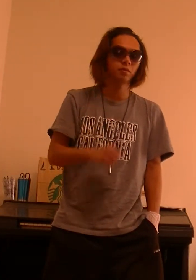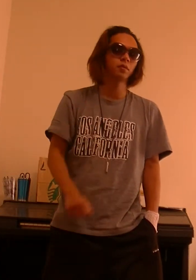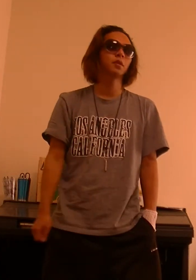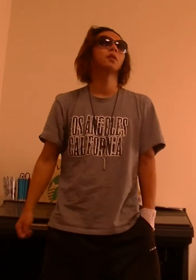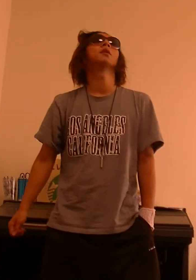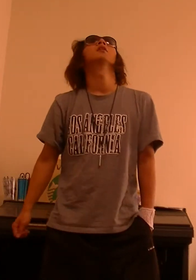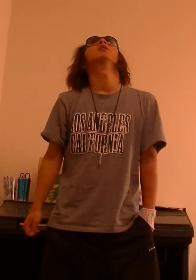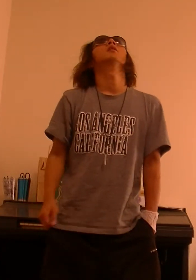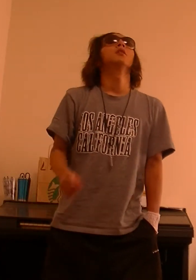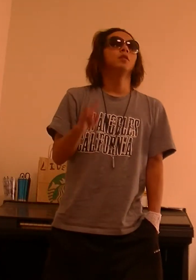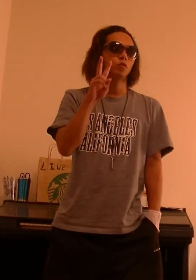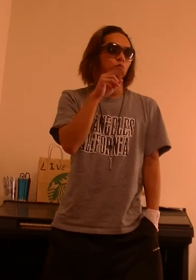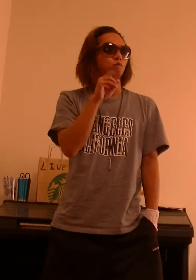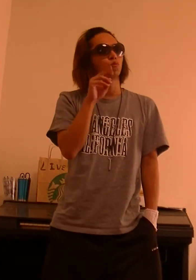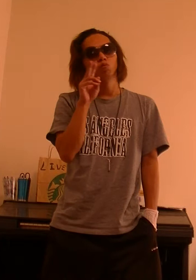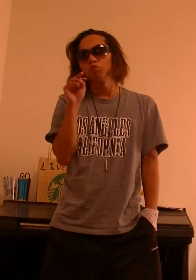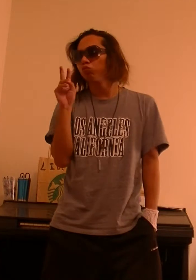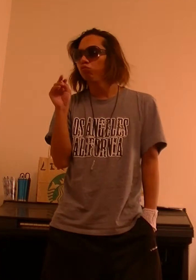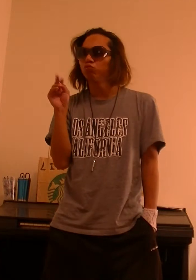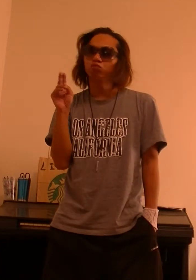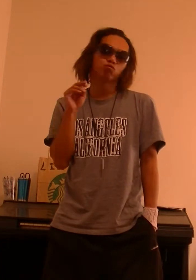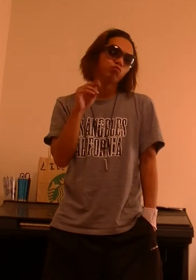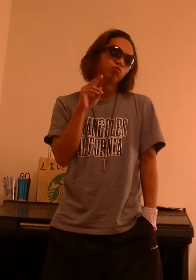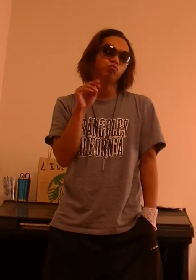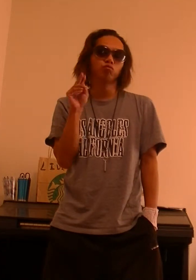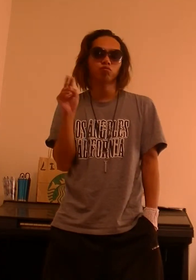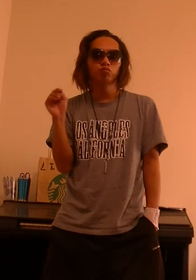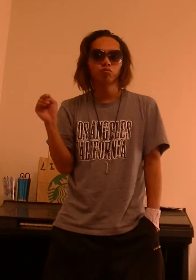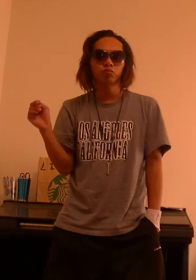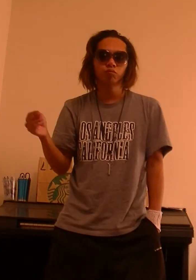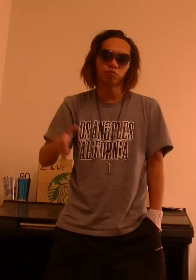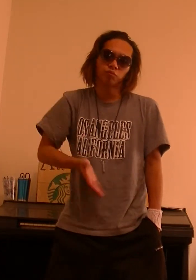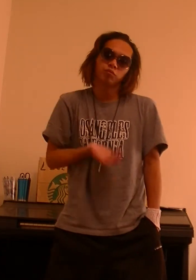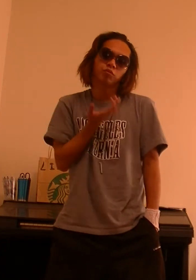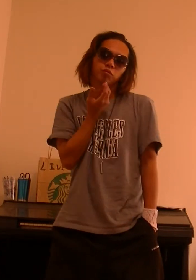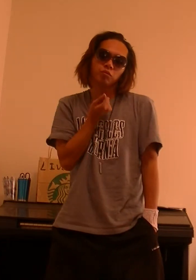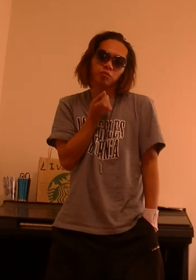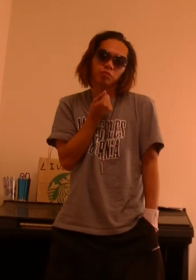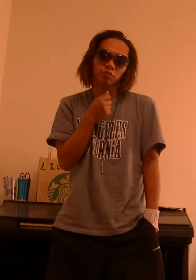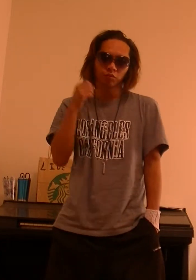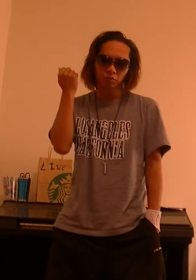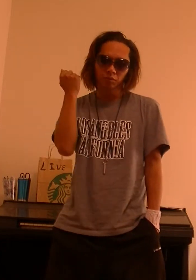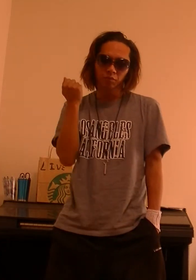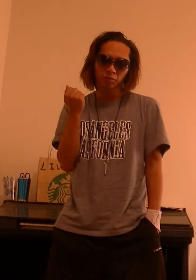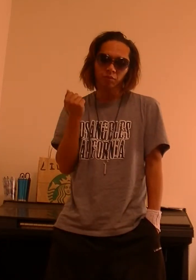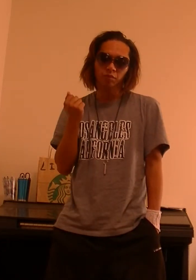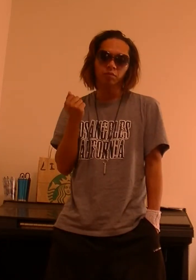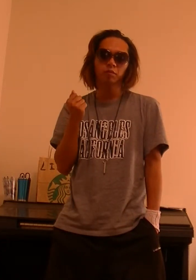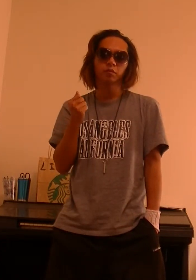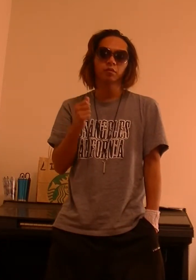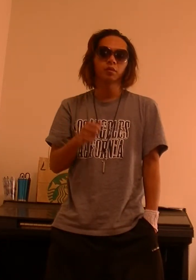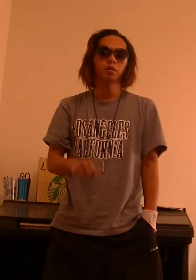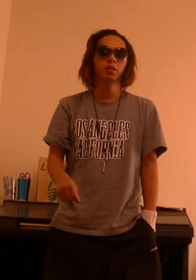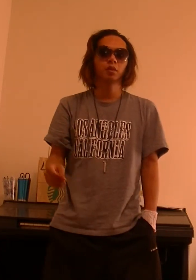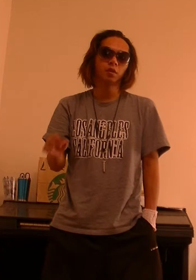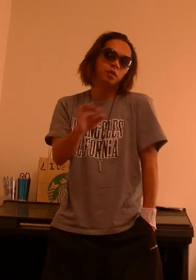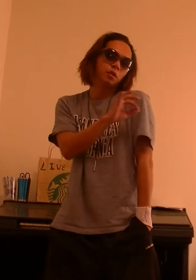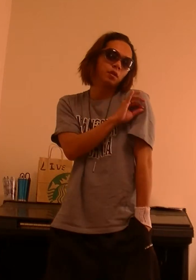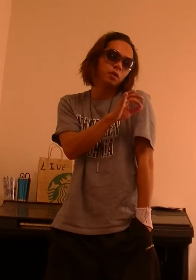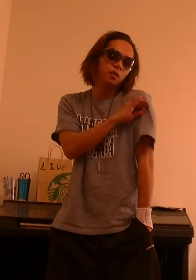疑うより信じていたい、たとえ心の